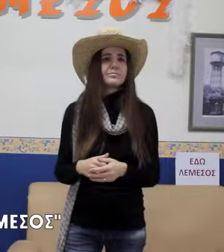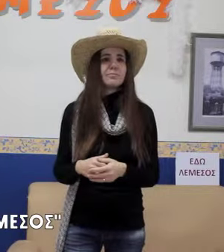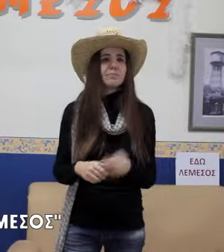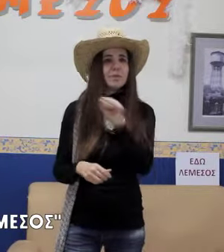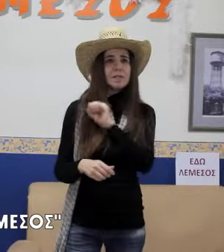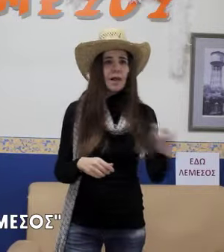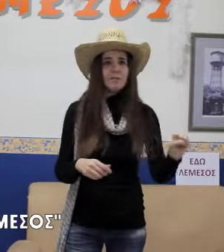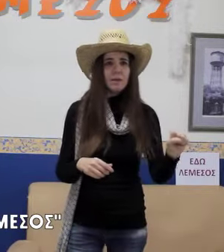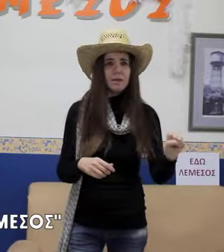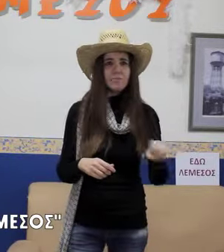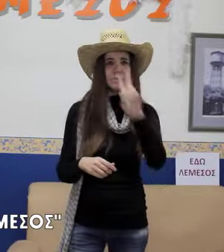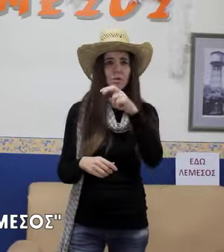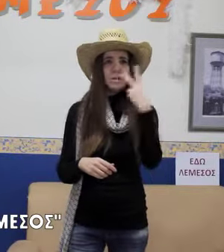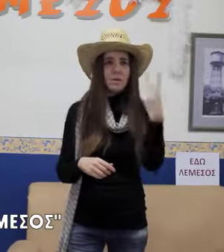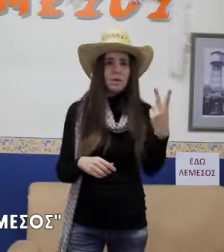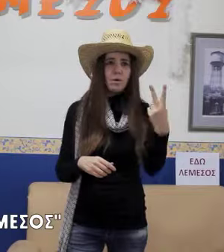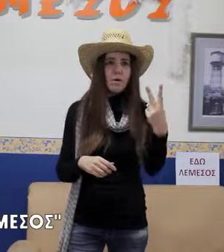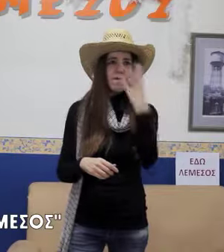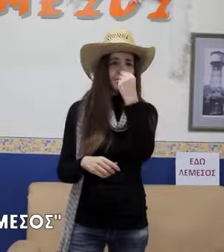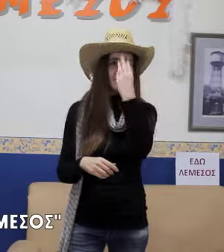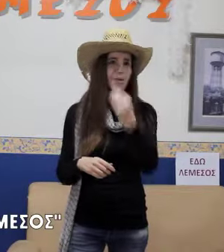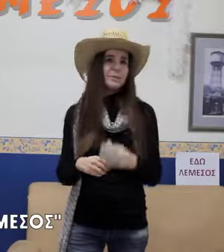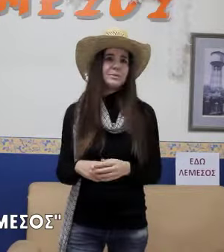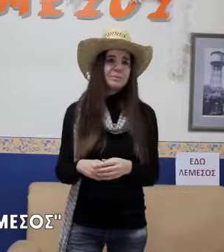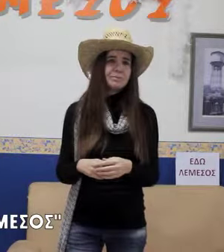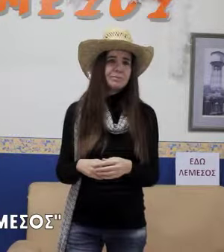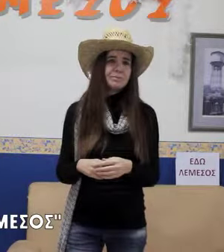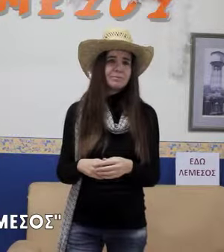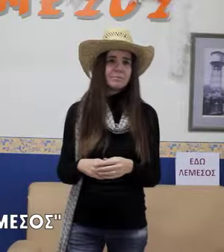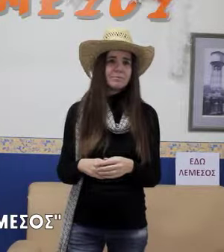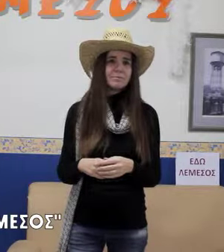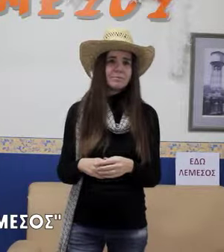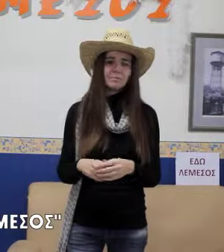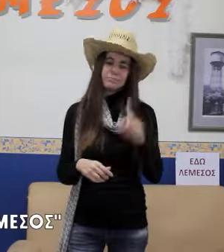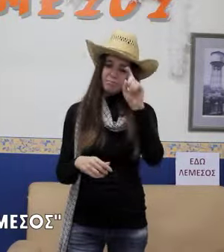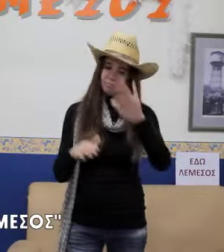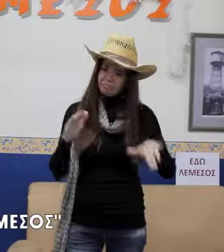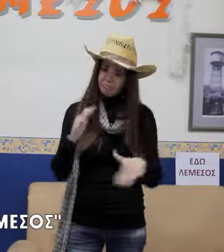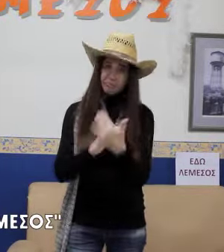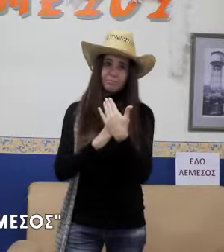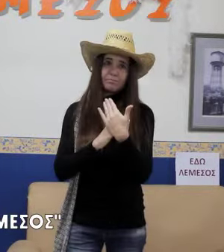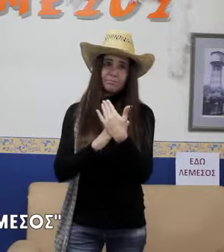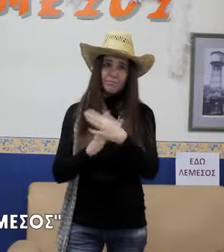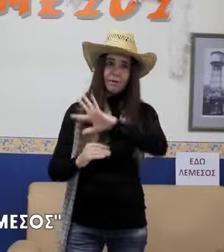Σάββατο, 22 Φεβρουαρίου, 10 το πρωί μέχρι τις 6 το